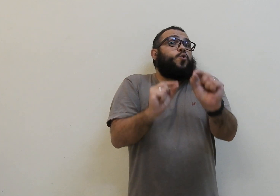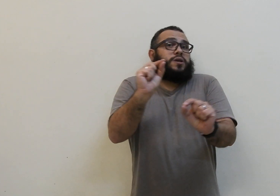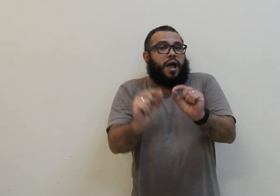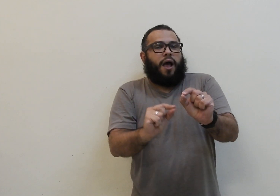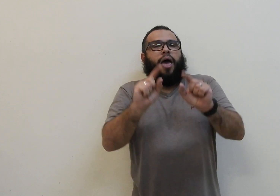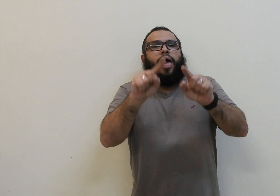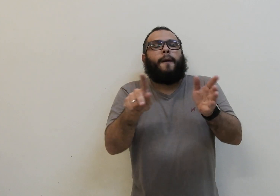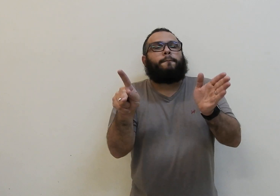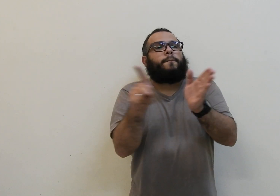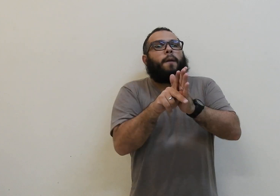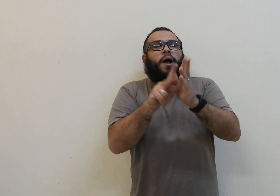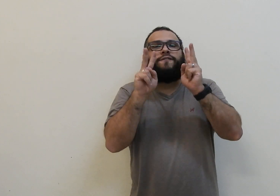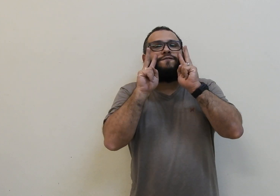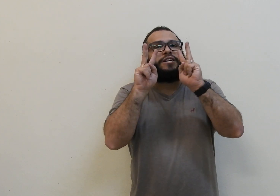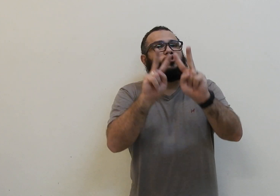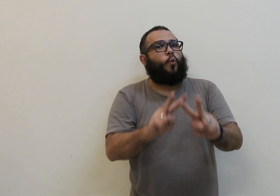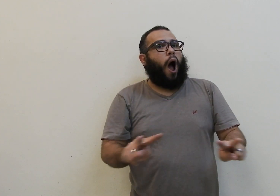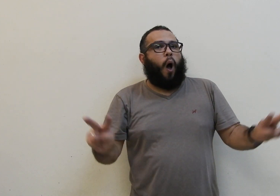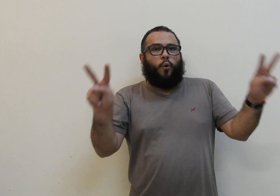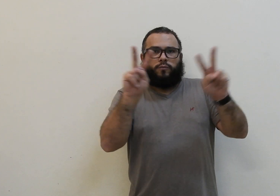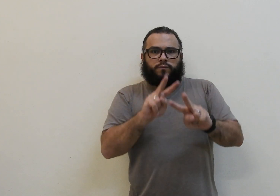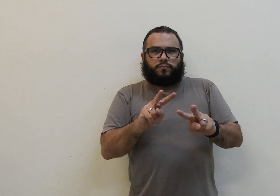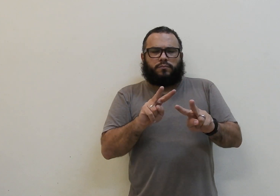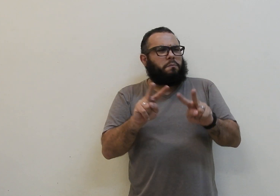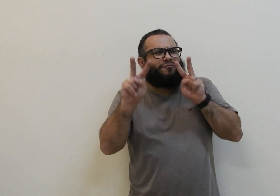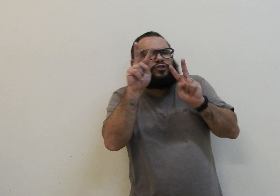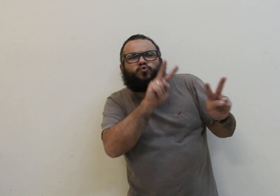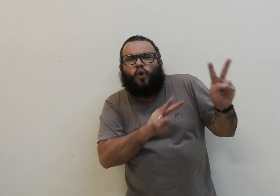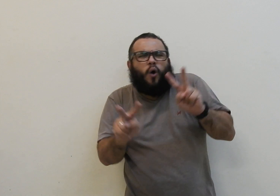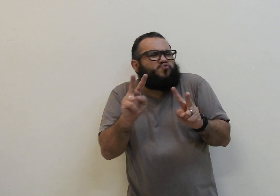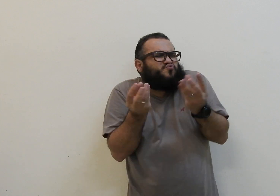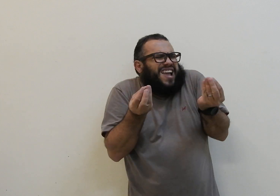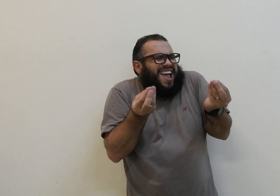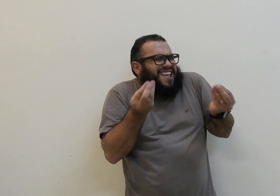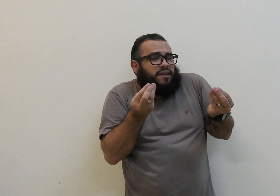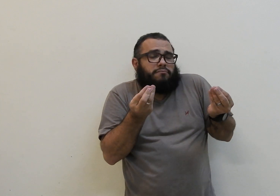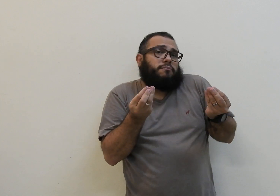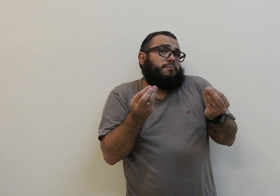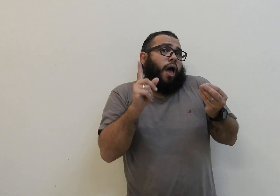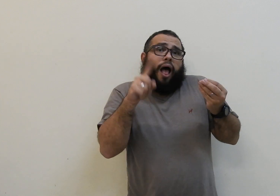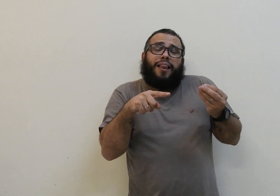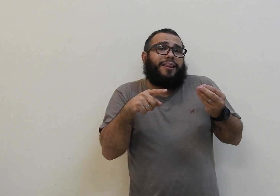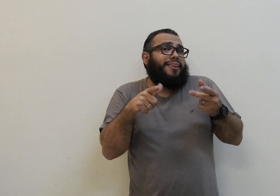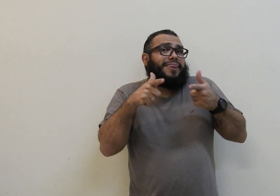sim, existe a cultura surda, né? Uma cultura que é especificamente uma cultura